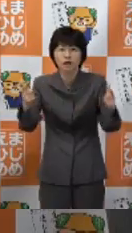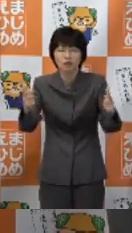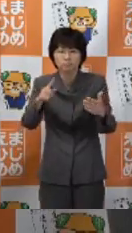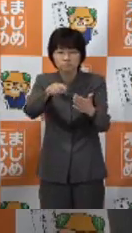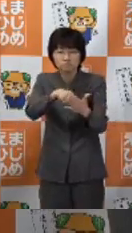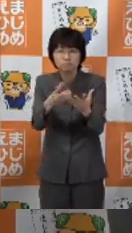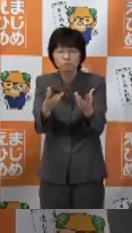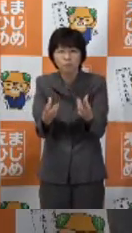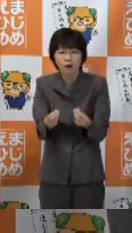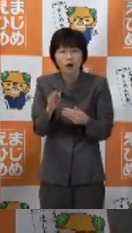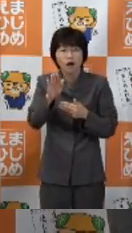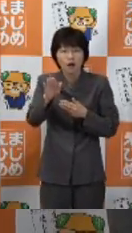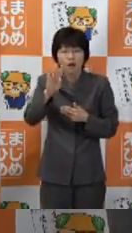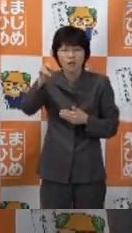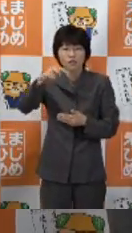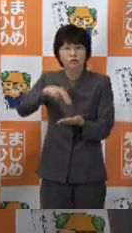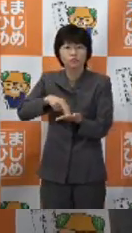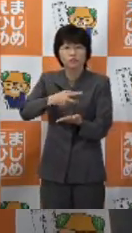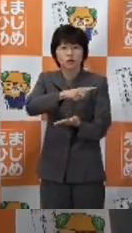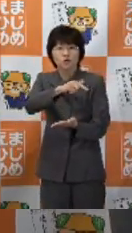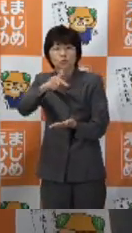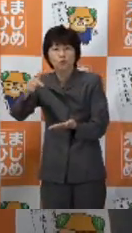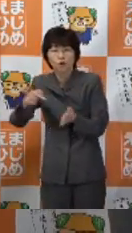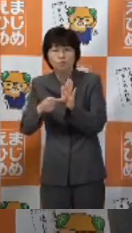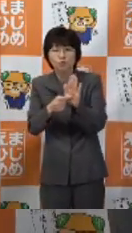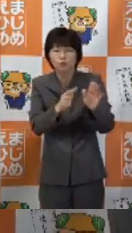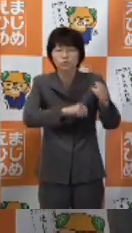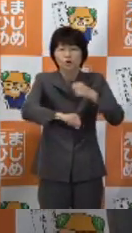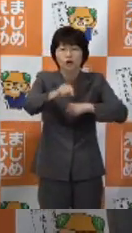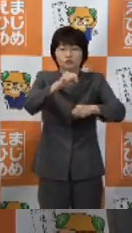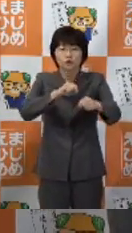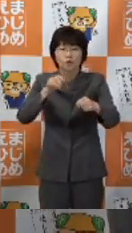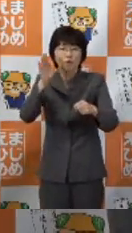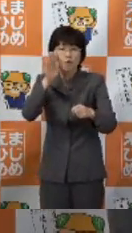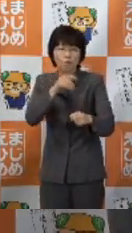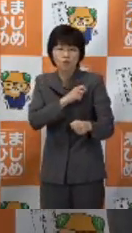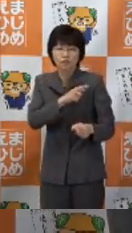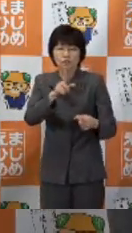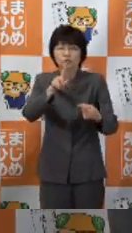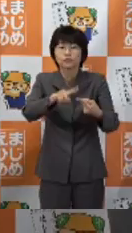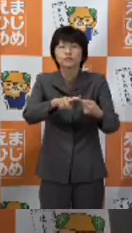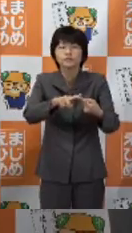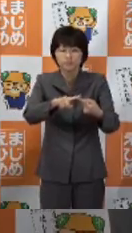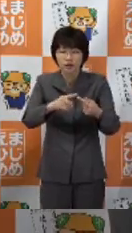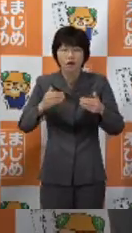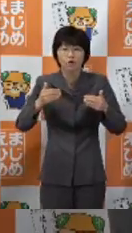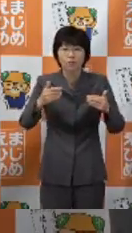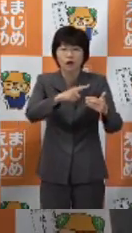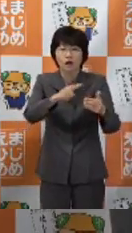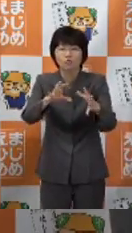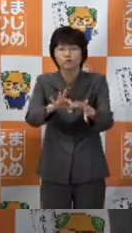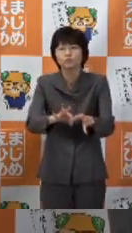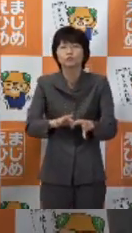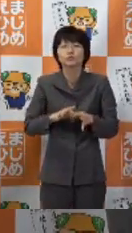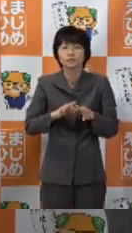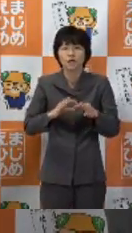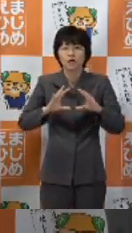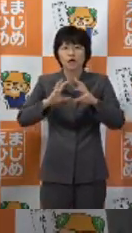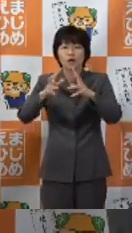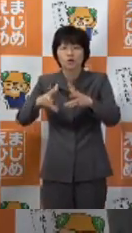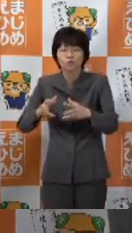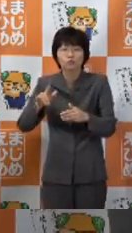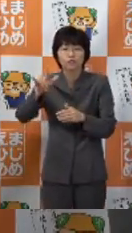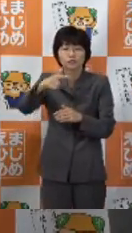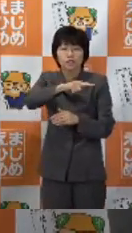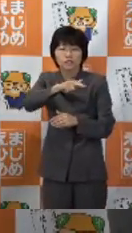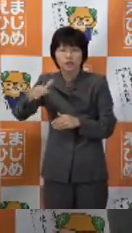カ月でくださいこのため履帯収束なんか月には県としても様々なプロモーション活動迅速かつ